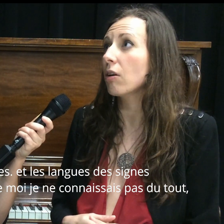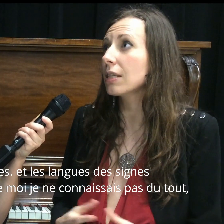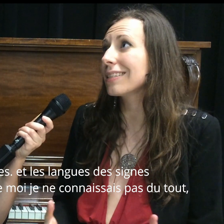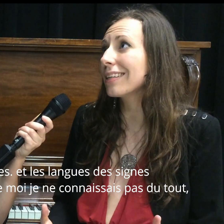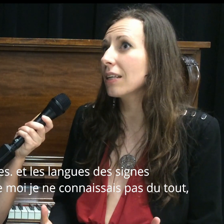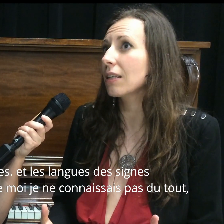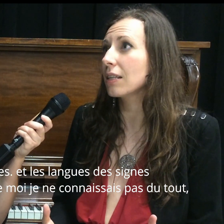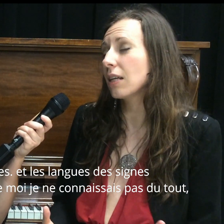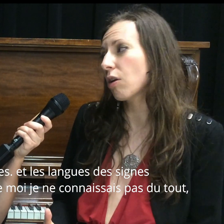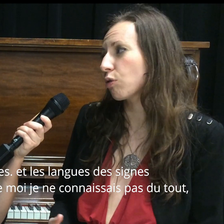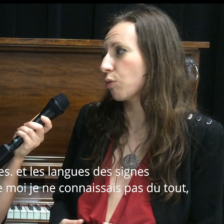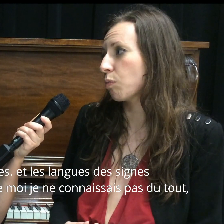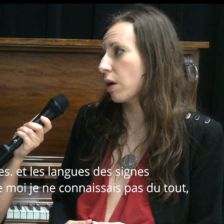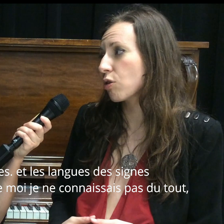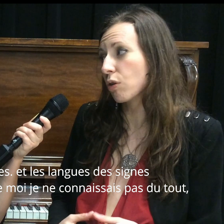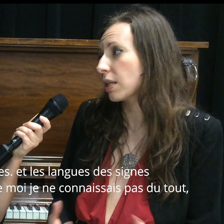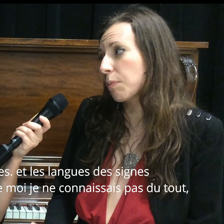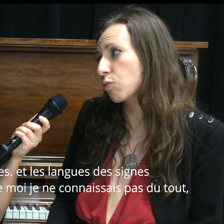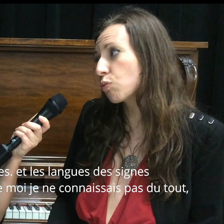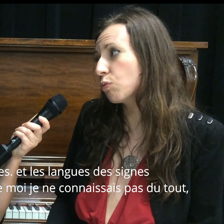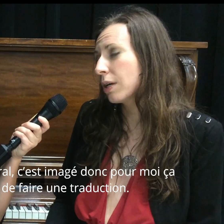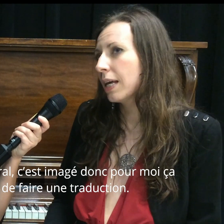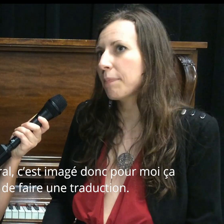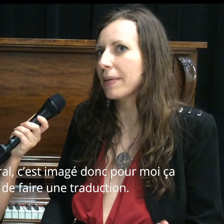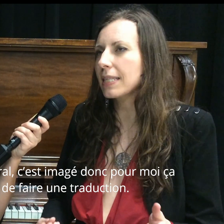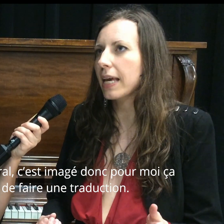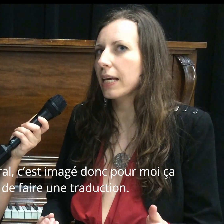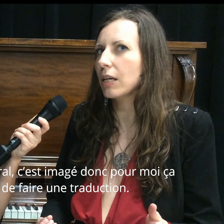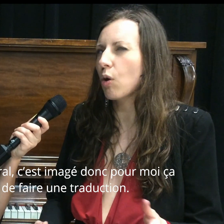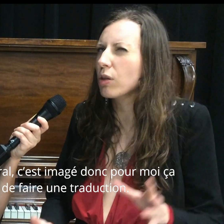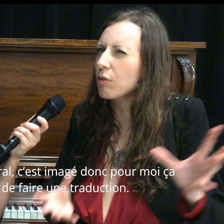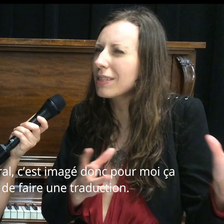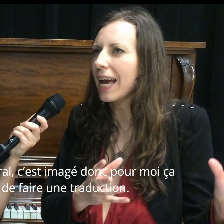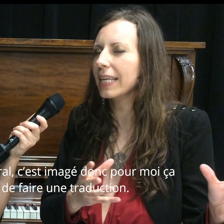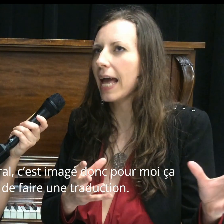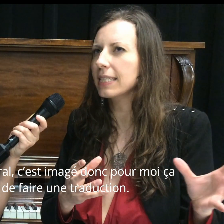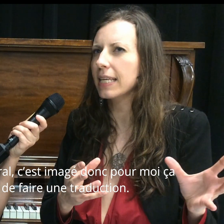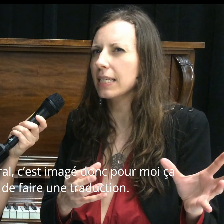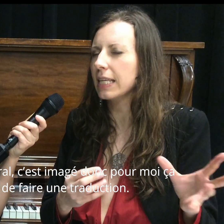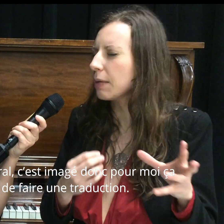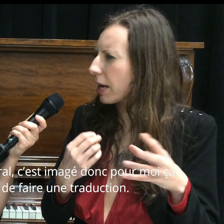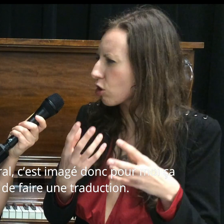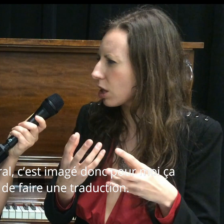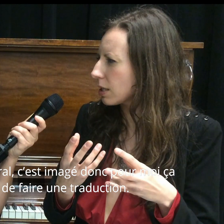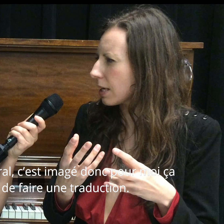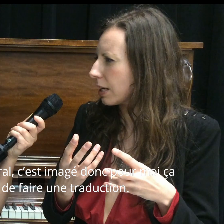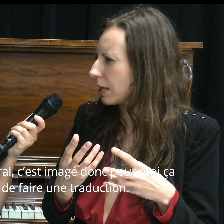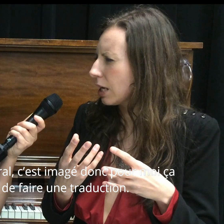des signes étaient des langues que moi, je connaissais pas du tout. Mais c'est au niveau théâtral, c'est imagé.